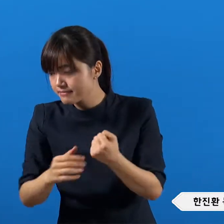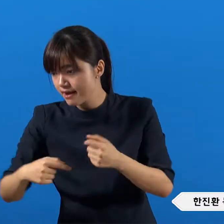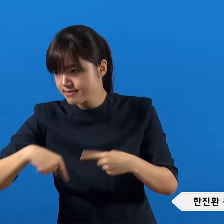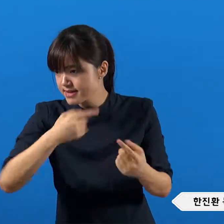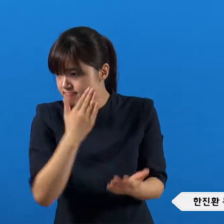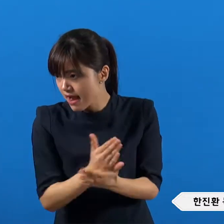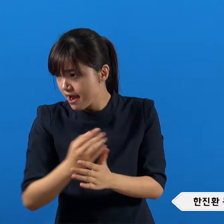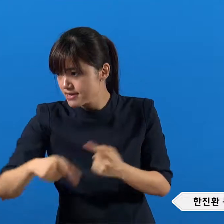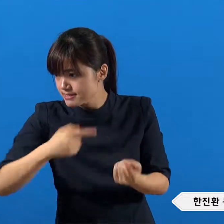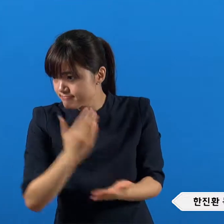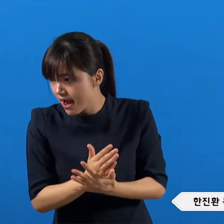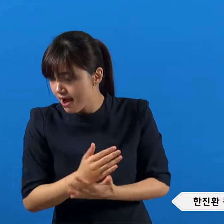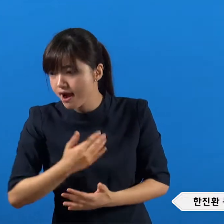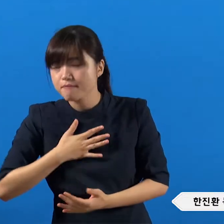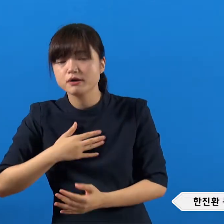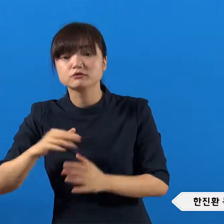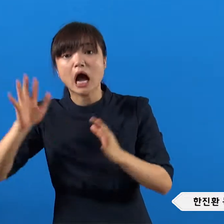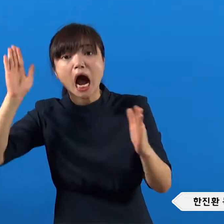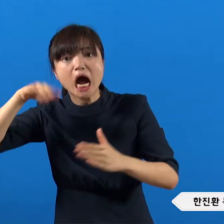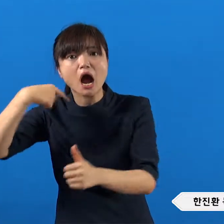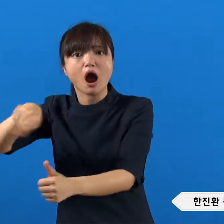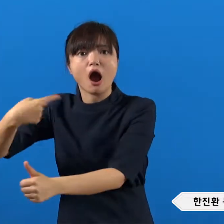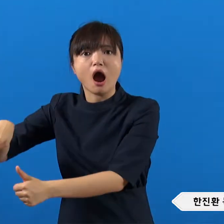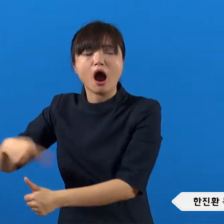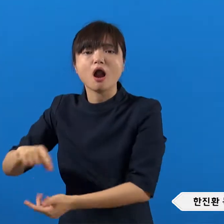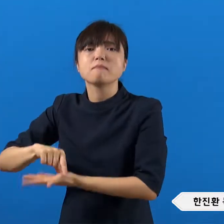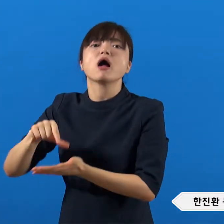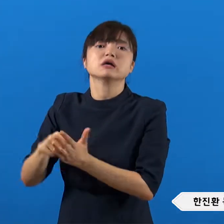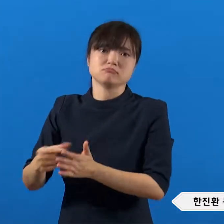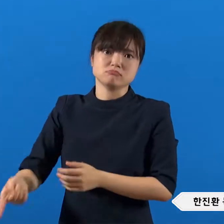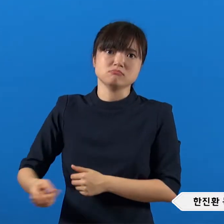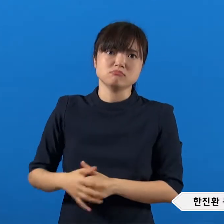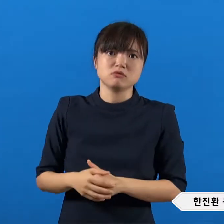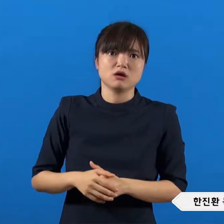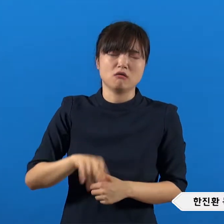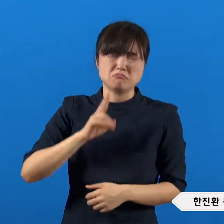안 된다고 교사가 아이들에게 주의를 주기까지 했습니다.